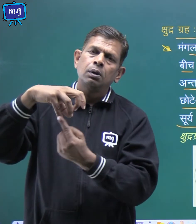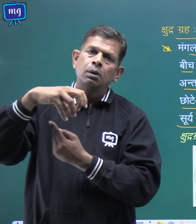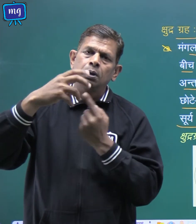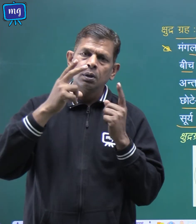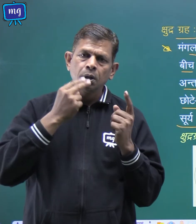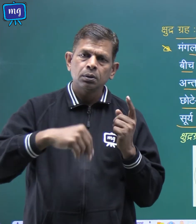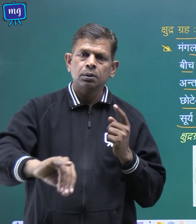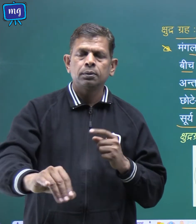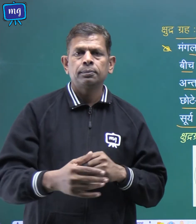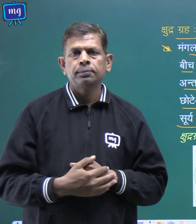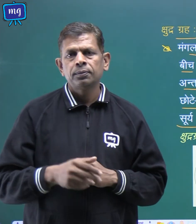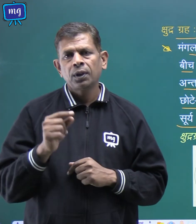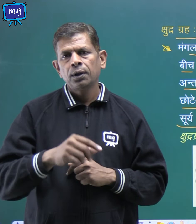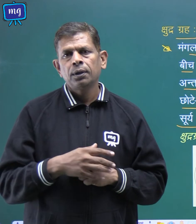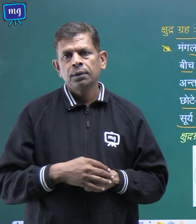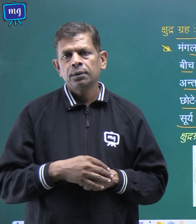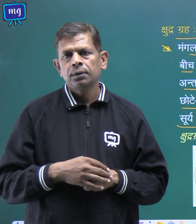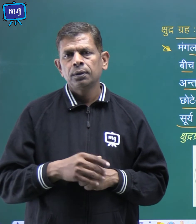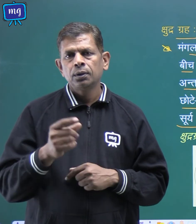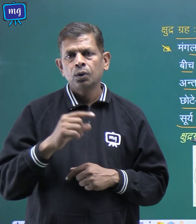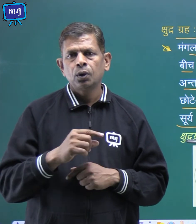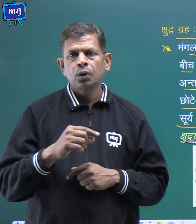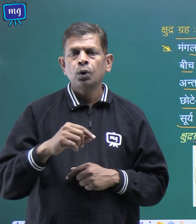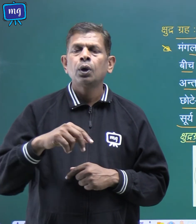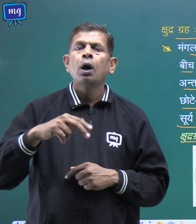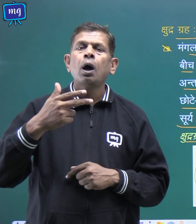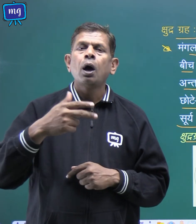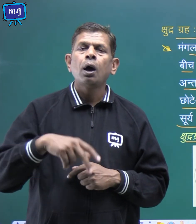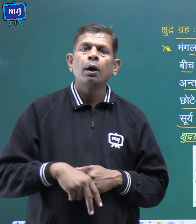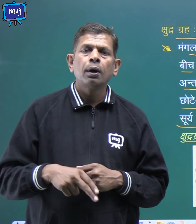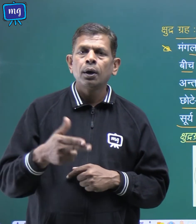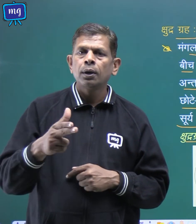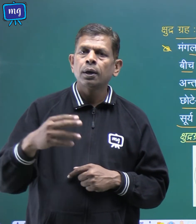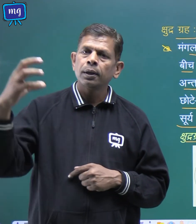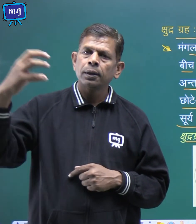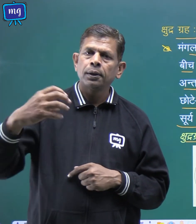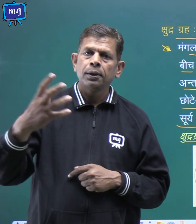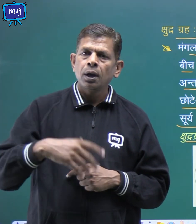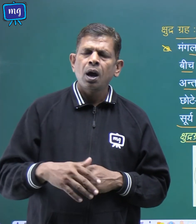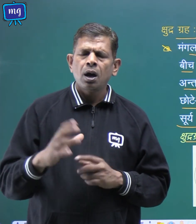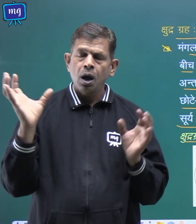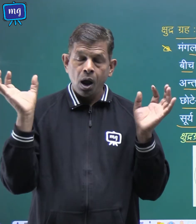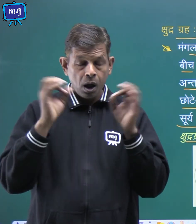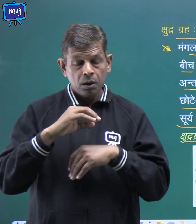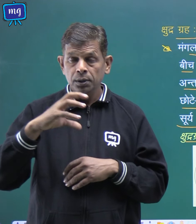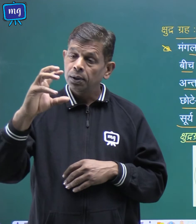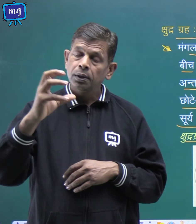करते हैं, इन्हें क्षुद्र ग्रह कहते हैं।